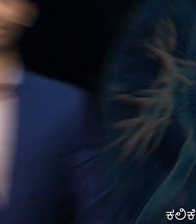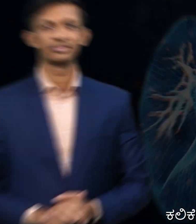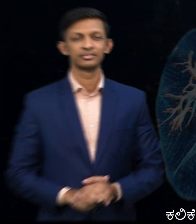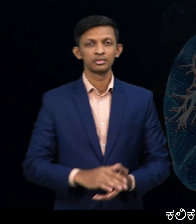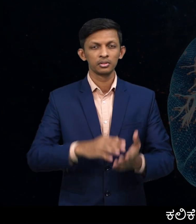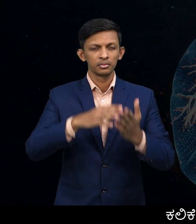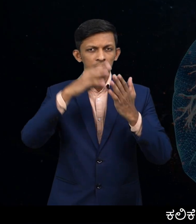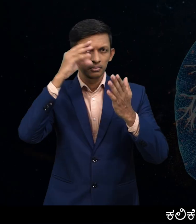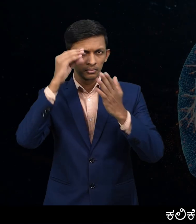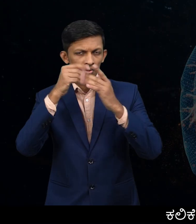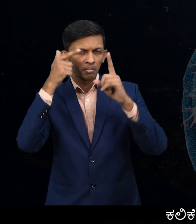ಕಲಿಕೆಯ ಉದ್ದೇಶಗಳು.